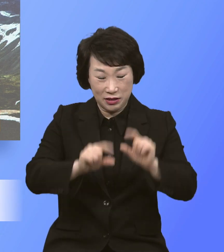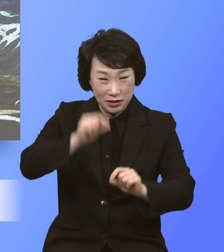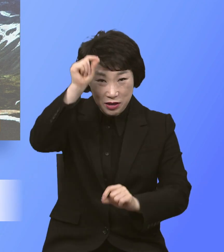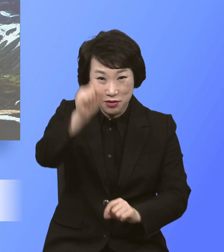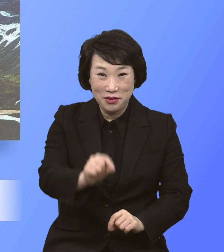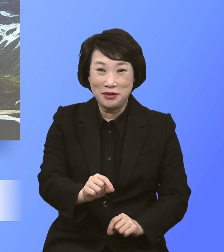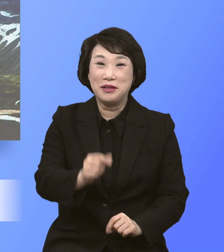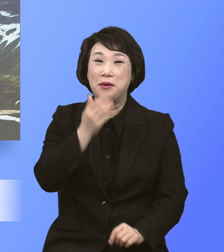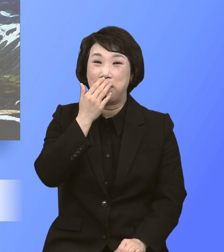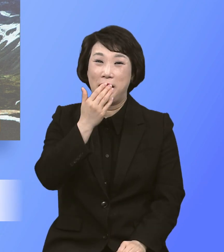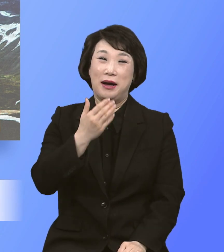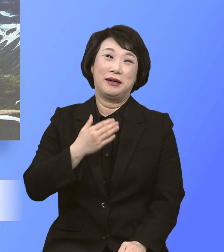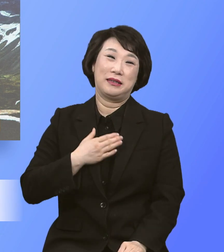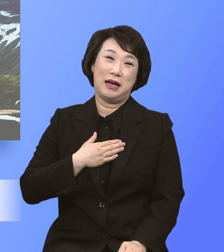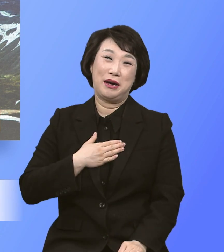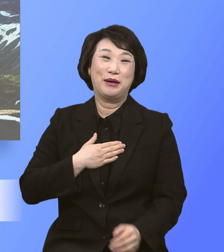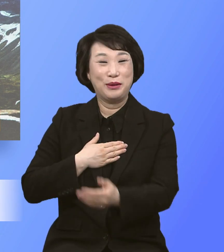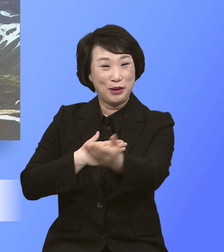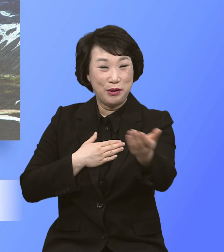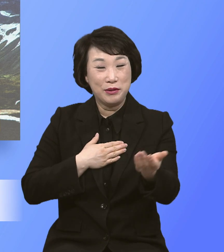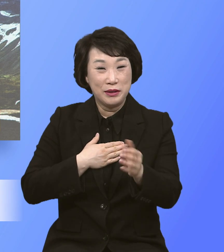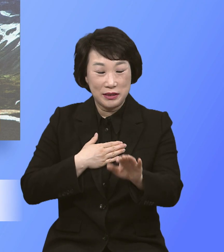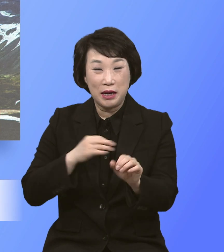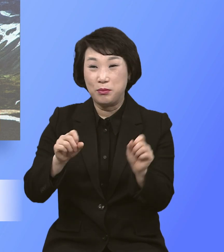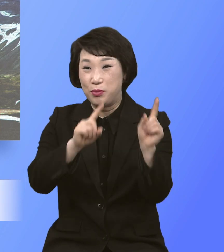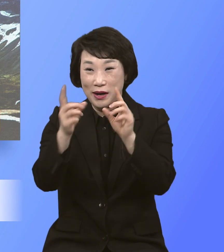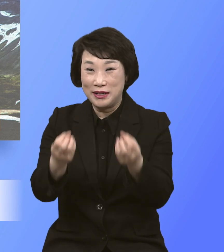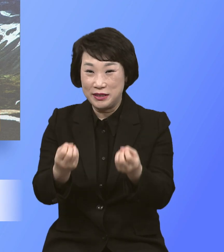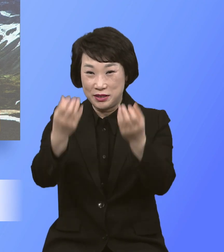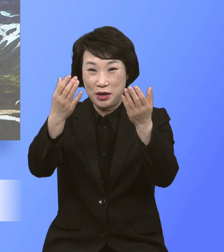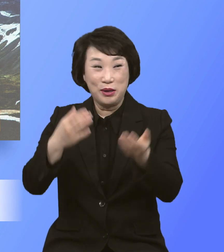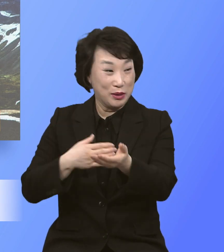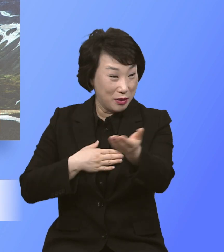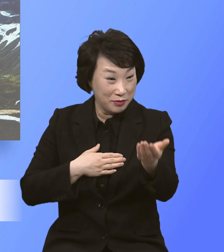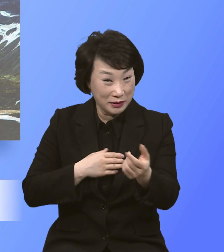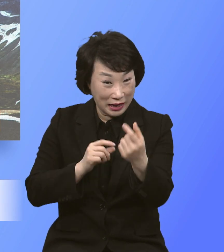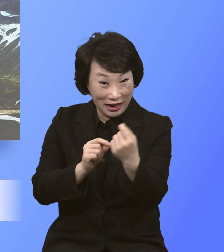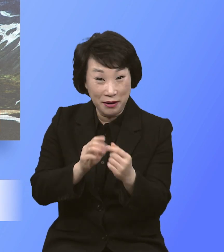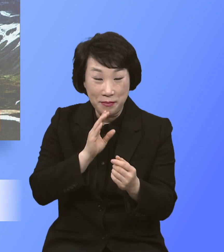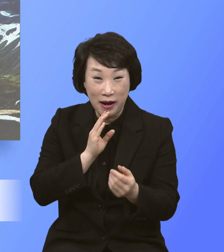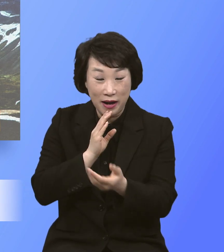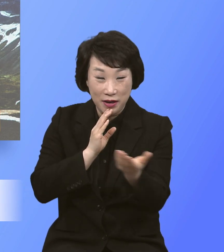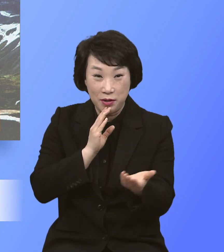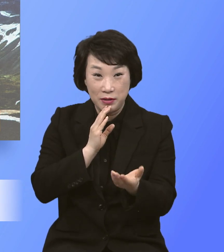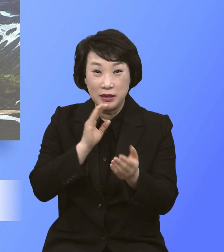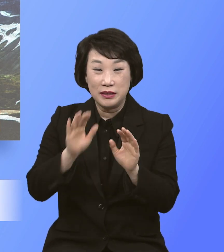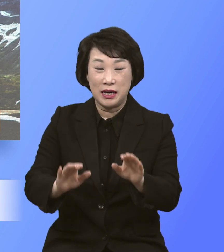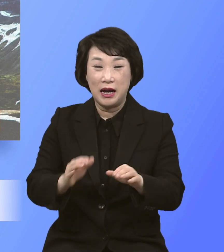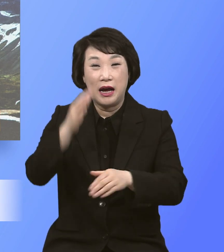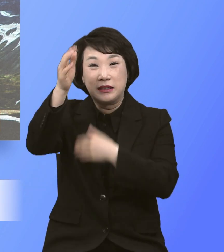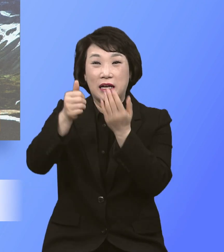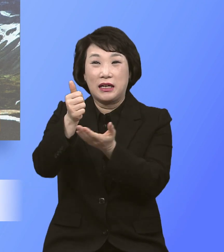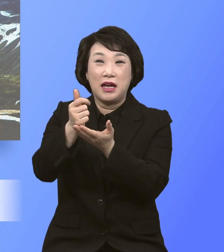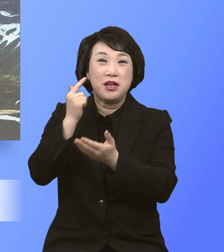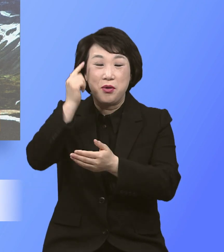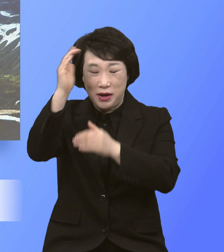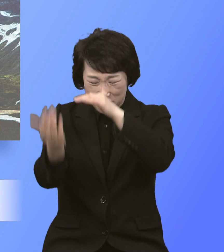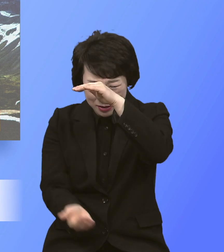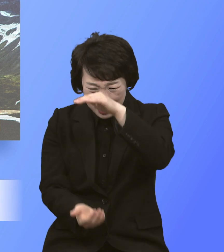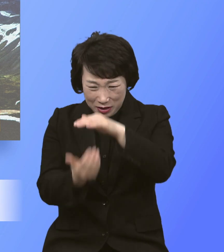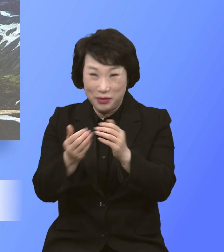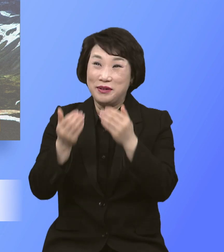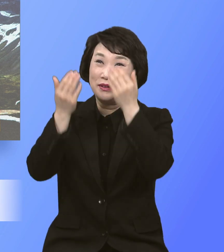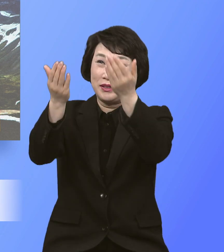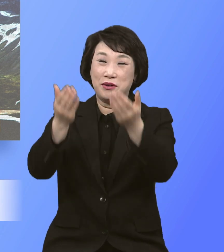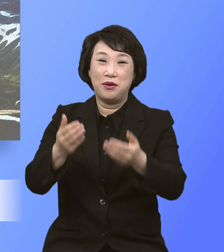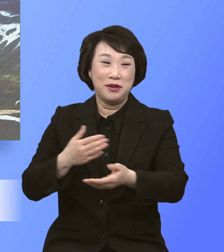되었대. 나와 여러분들이 부활주일에 최상의 하나님께 영광을 돌리는